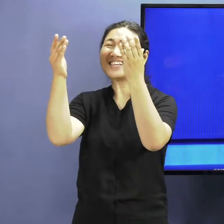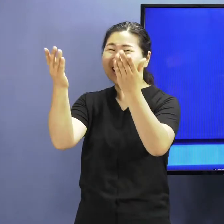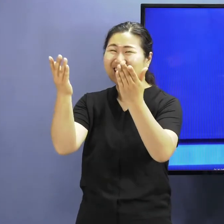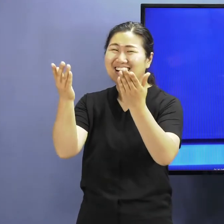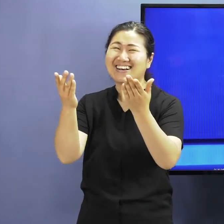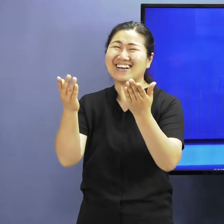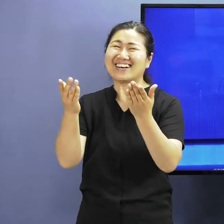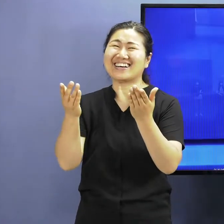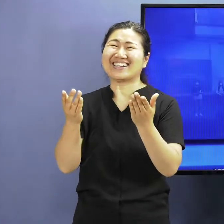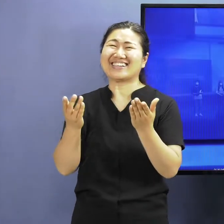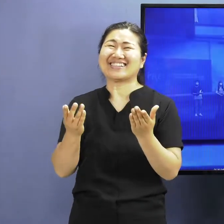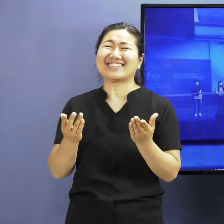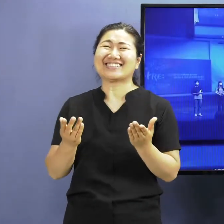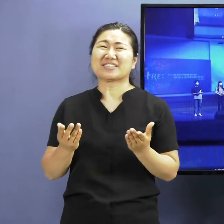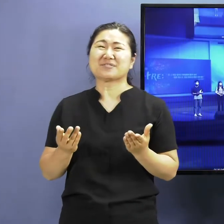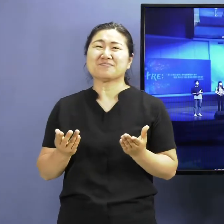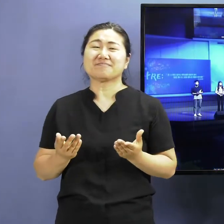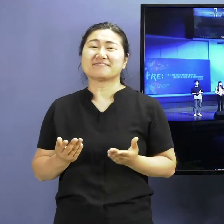채우시리라.